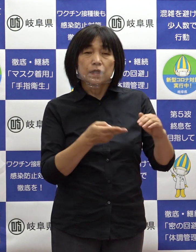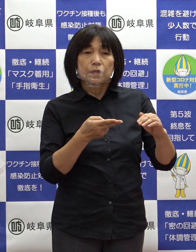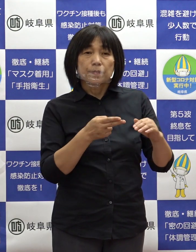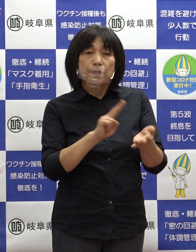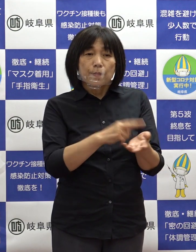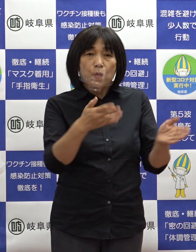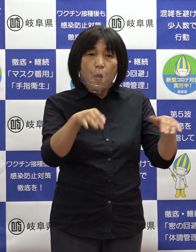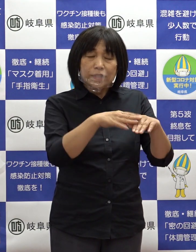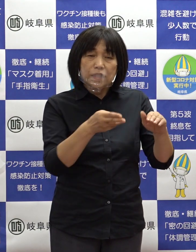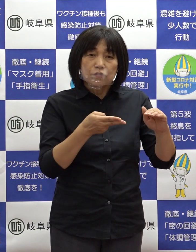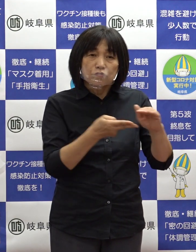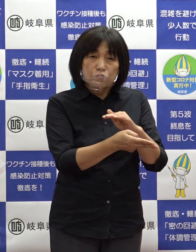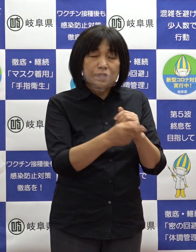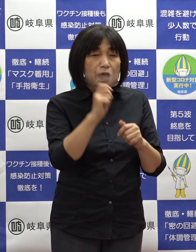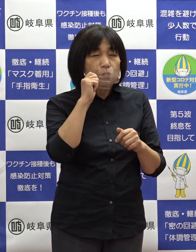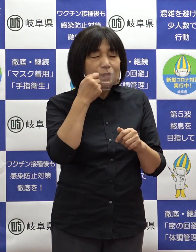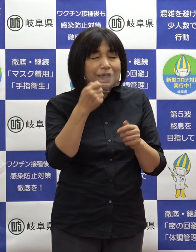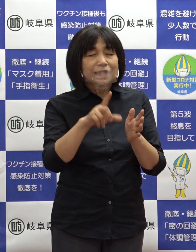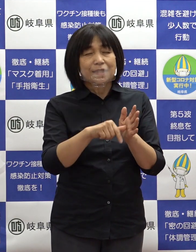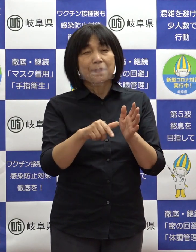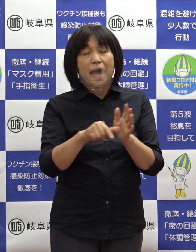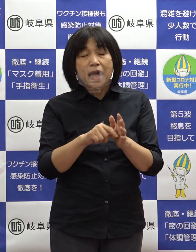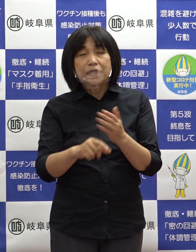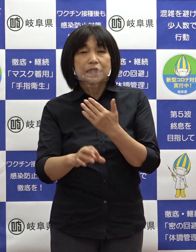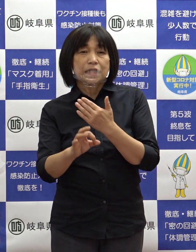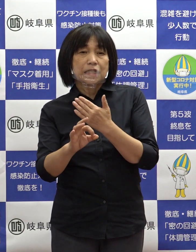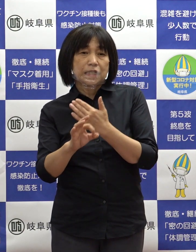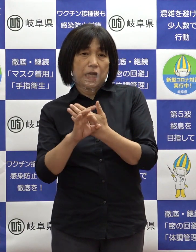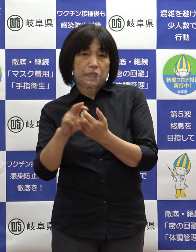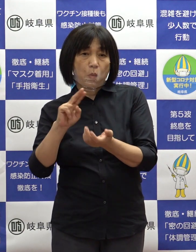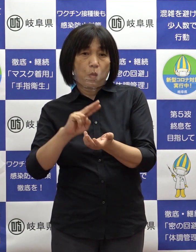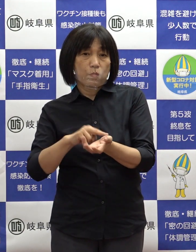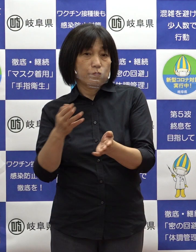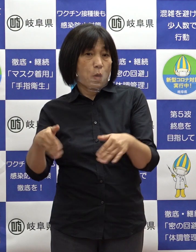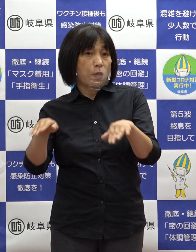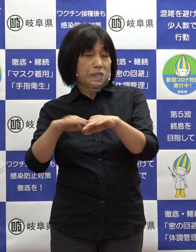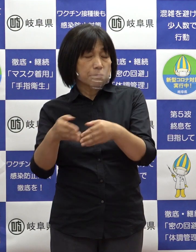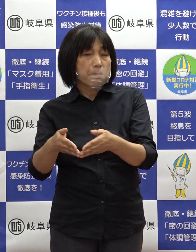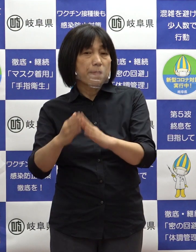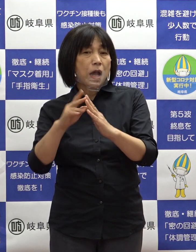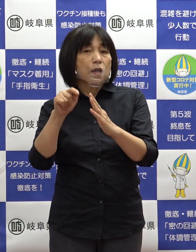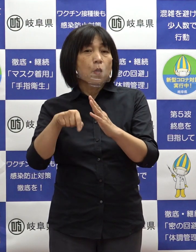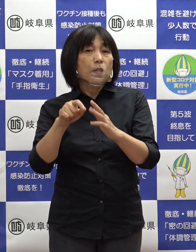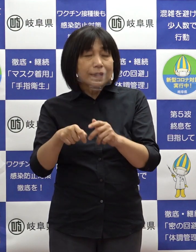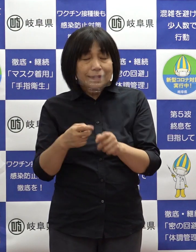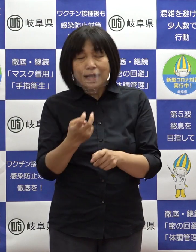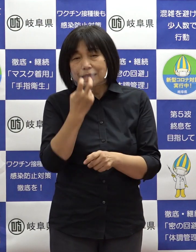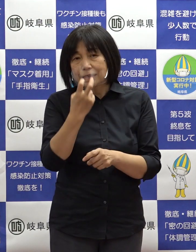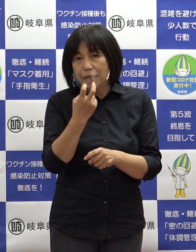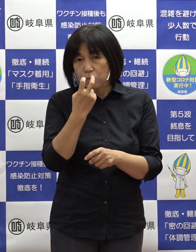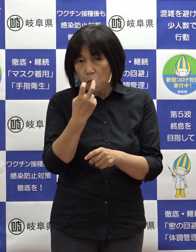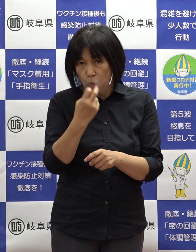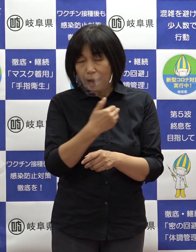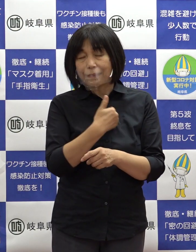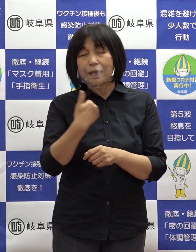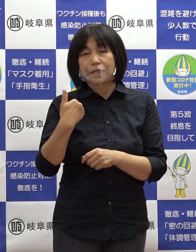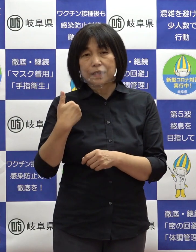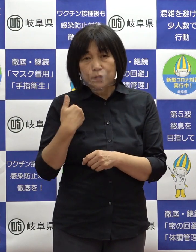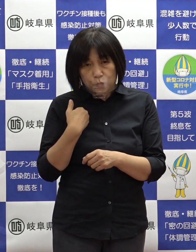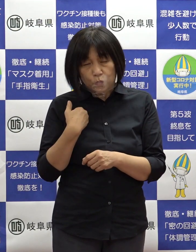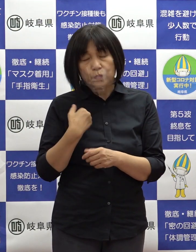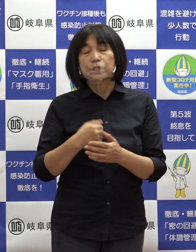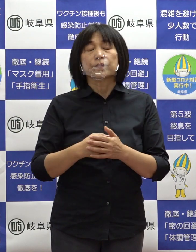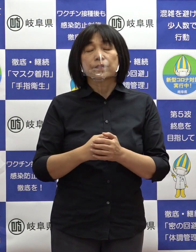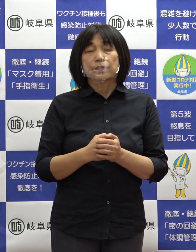ね、そちらで、酸素の供給を受けるとかですね、それから